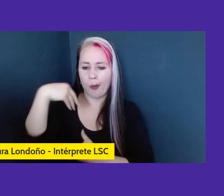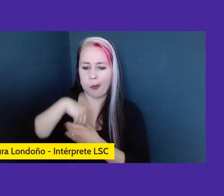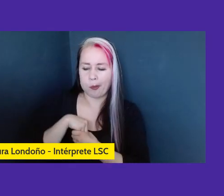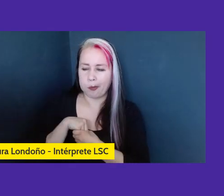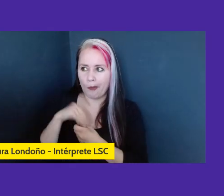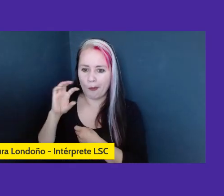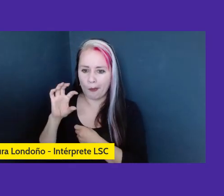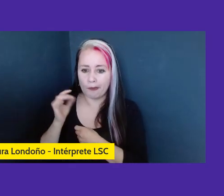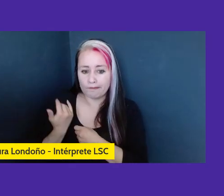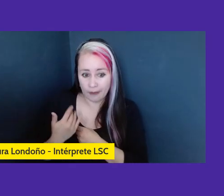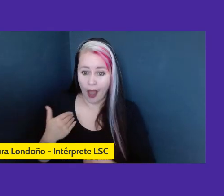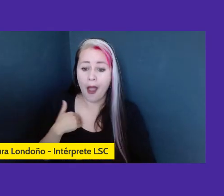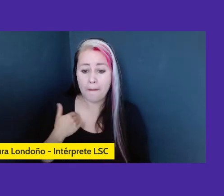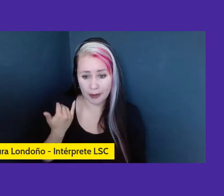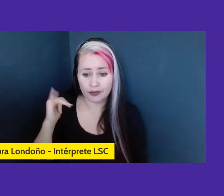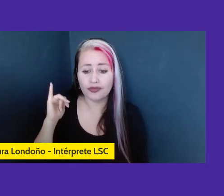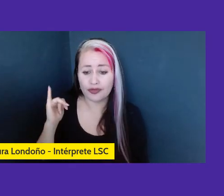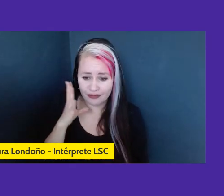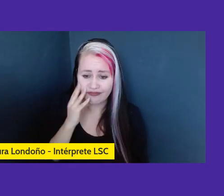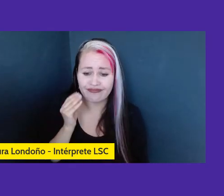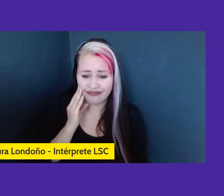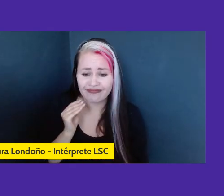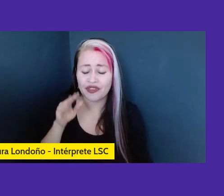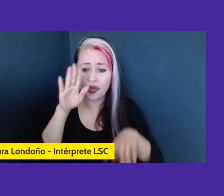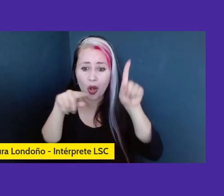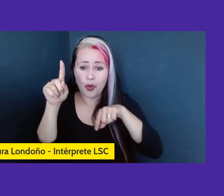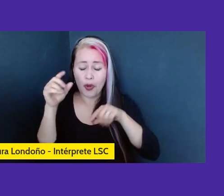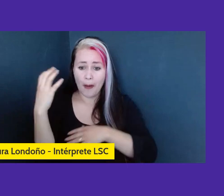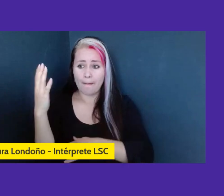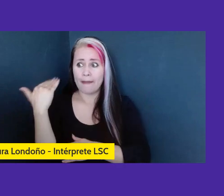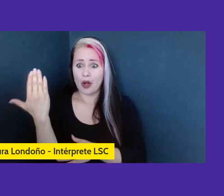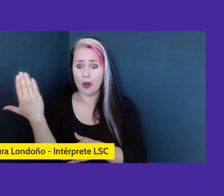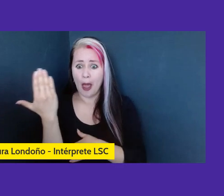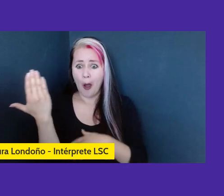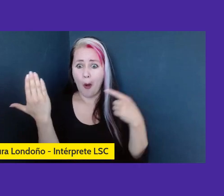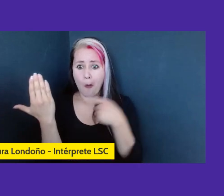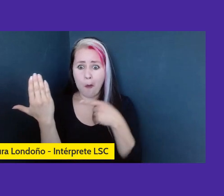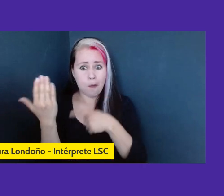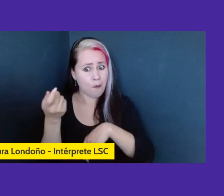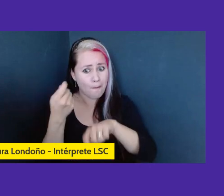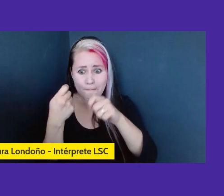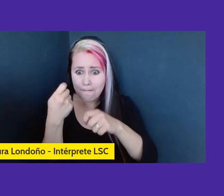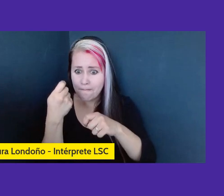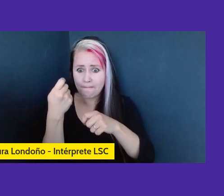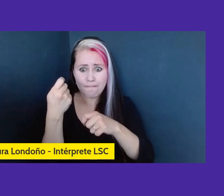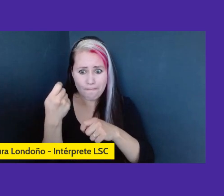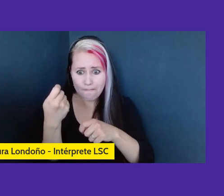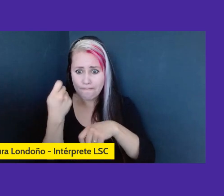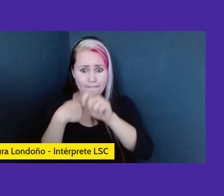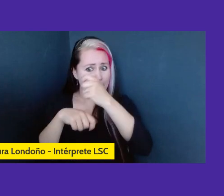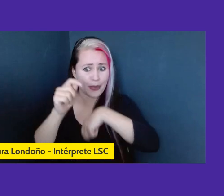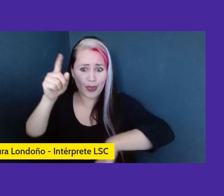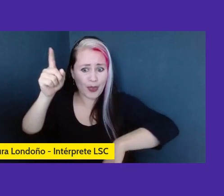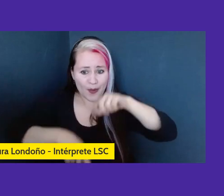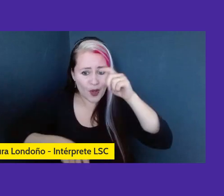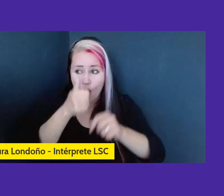o sea, yo tengo películas que no he podido vender en otros países,